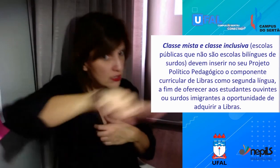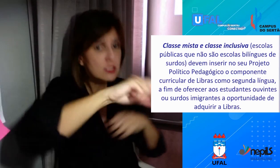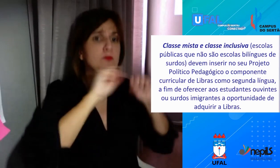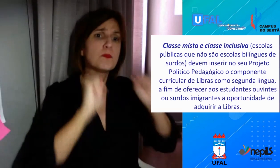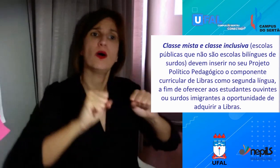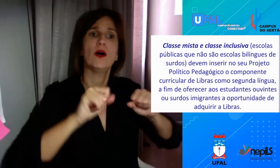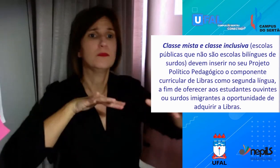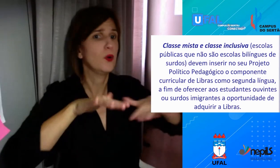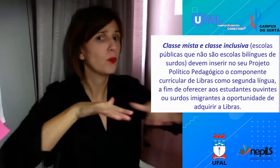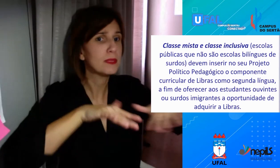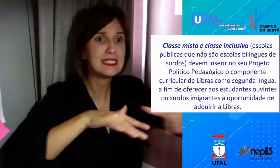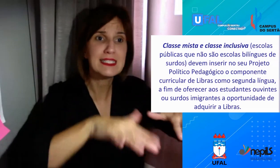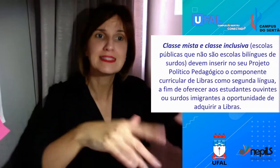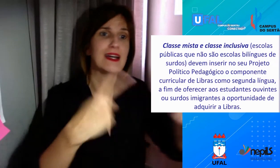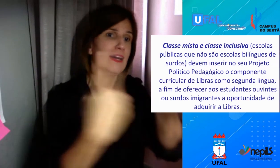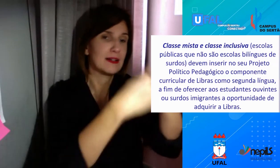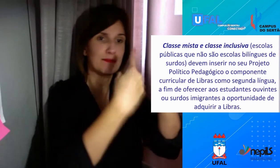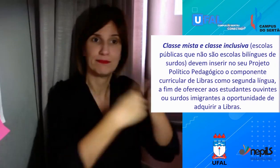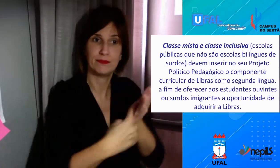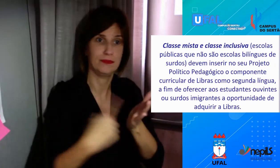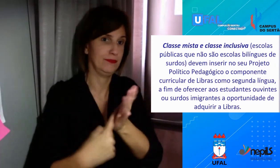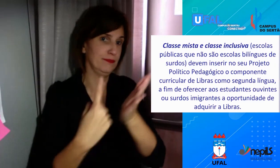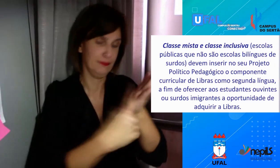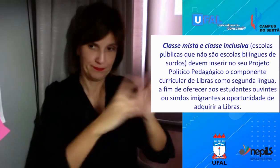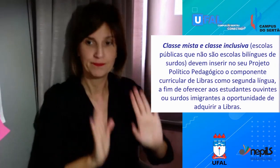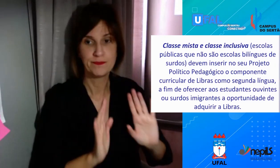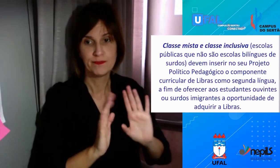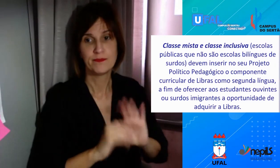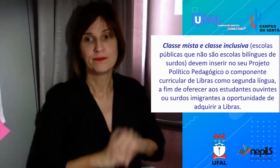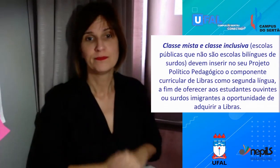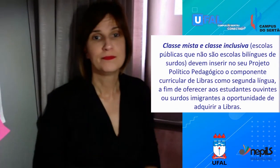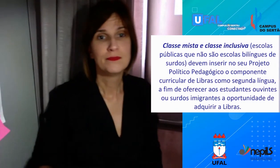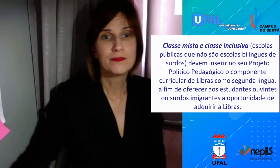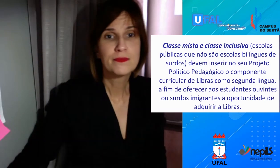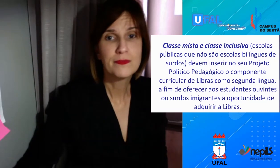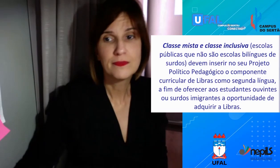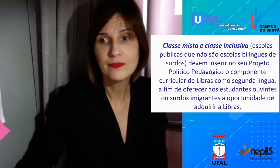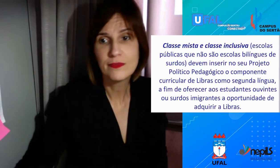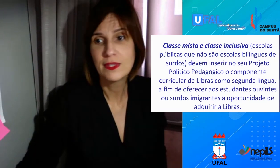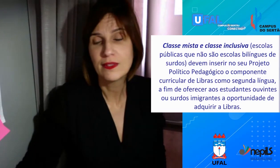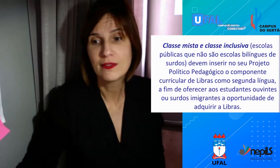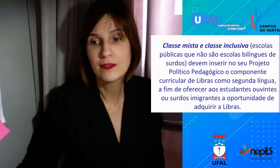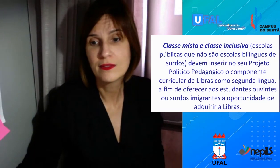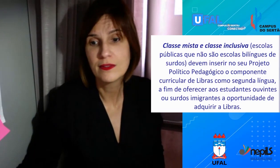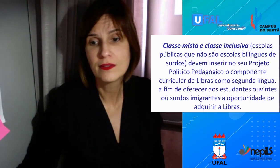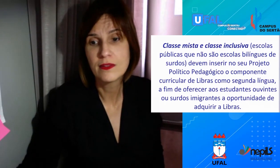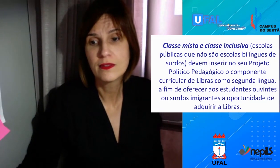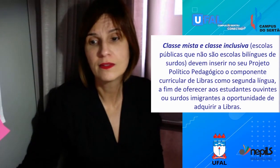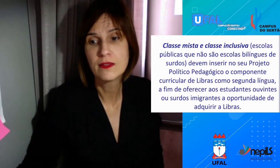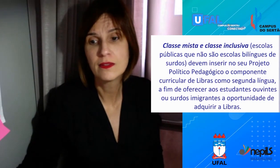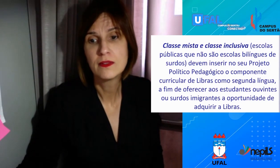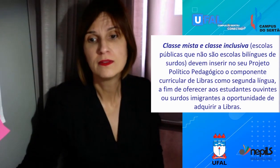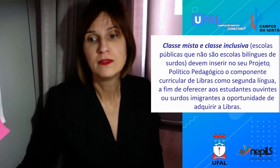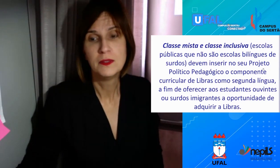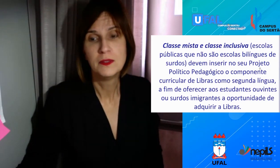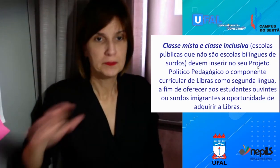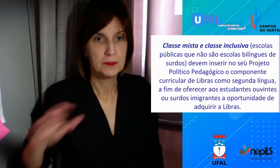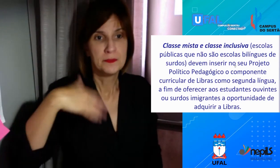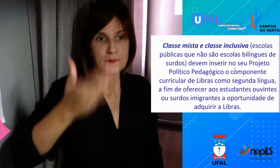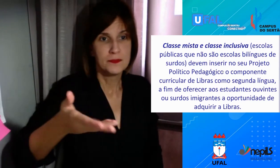governo federal tem como objetivo que muitas escolas bilíngues sejam criadas. Então, isso é algo que tem que vir das prefeituras, mas a partir